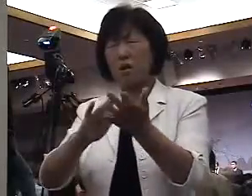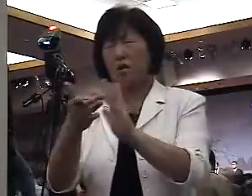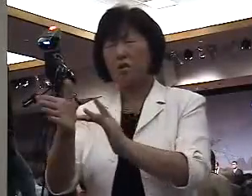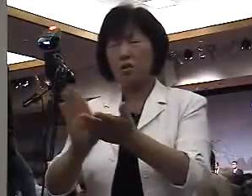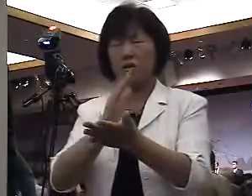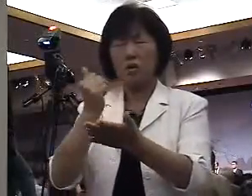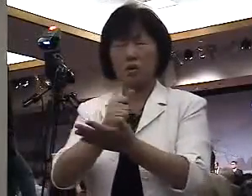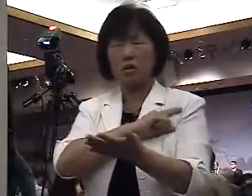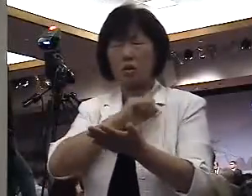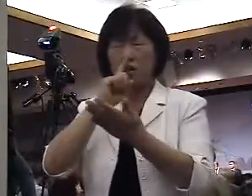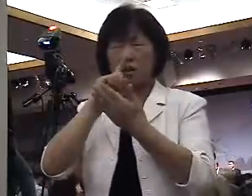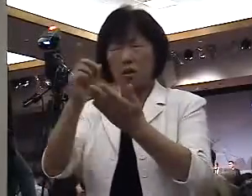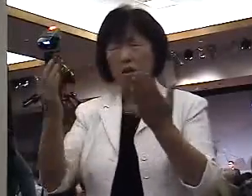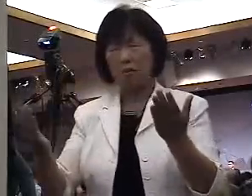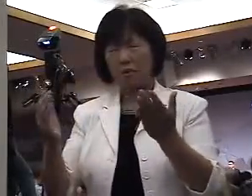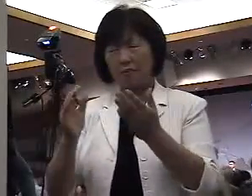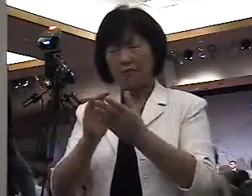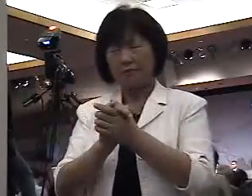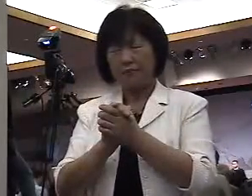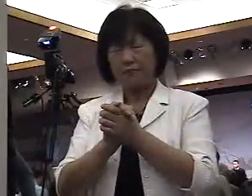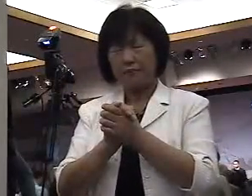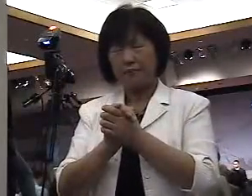그리스도의 이름으로 기도하옵나이다.